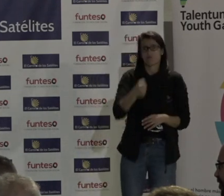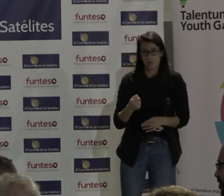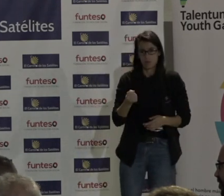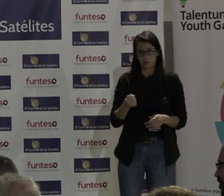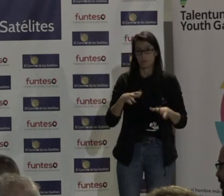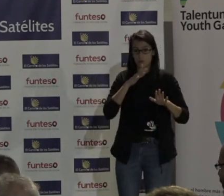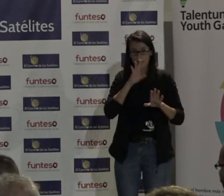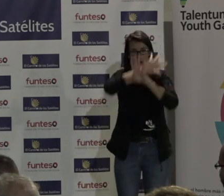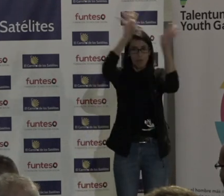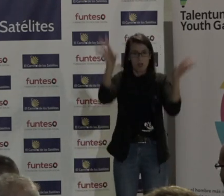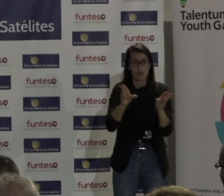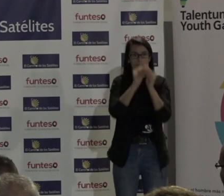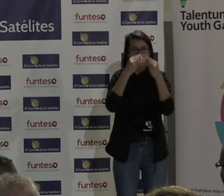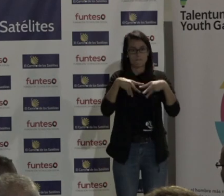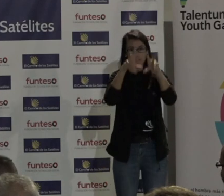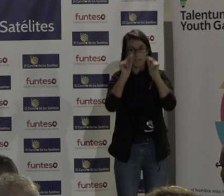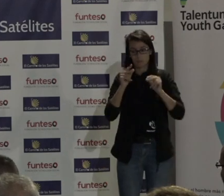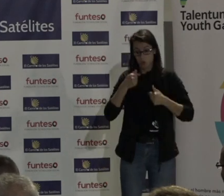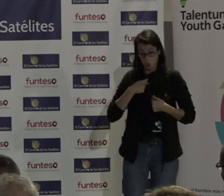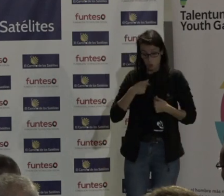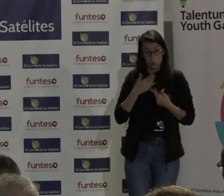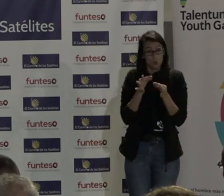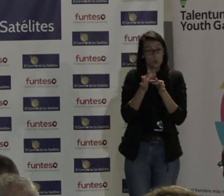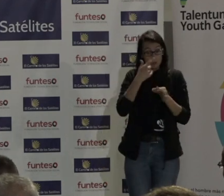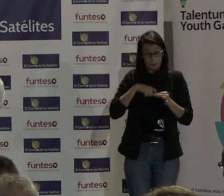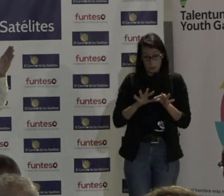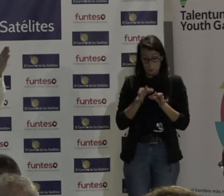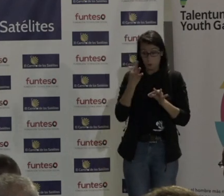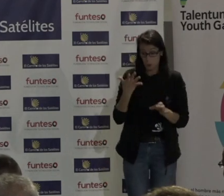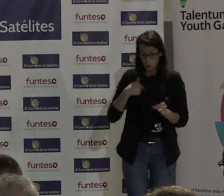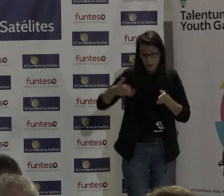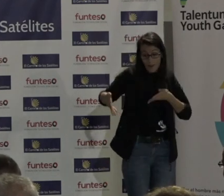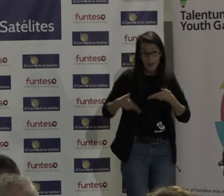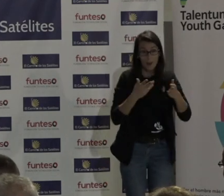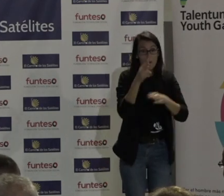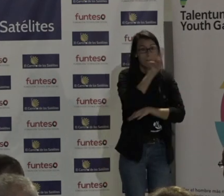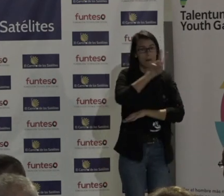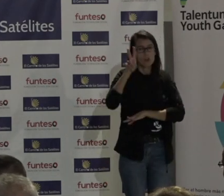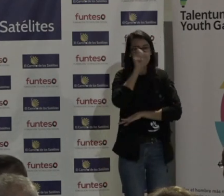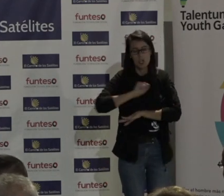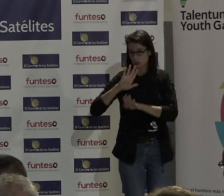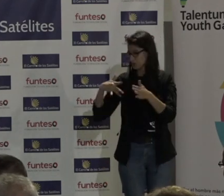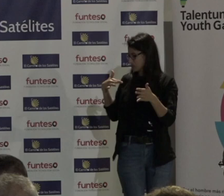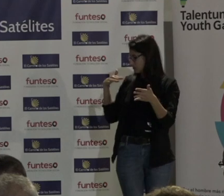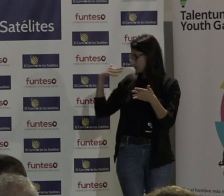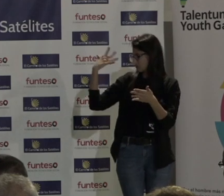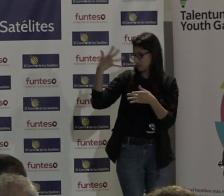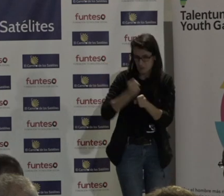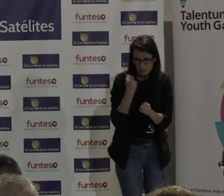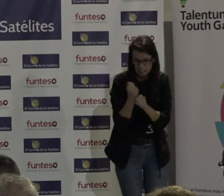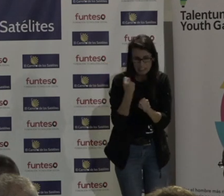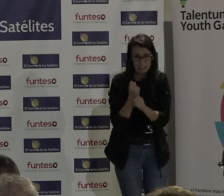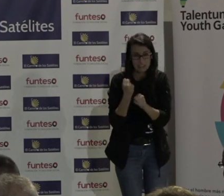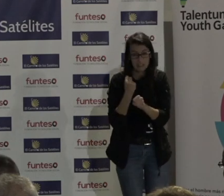Para terminar, yo afortunadamente llevo trabajando en el camino más de 22 años. Y os puedo